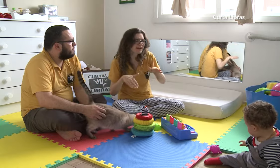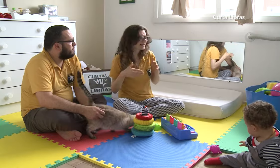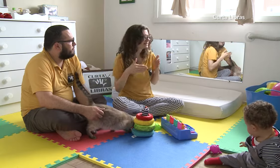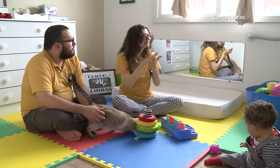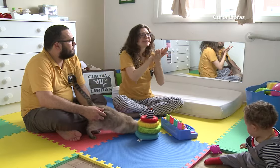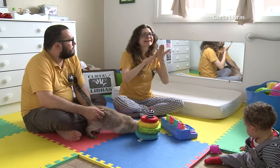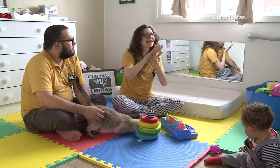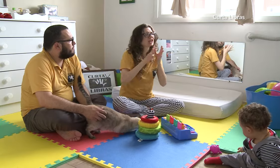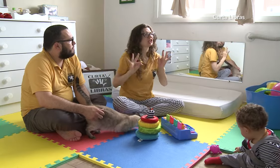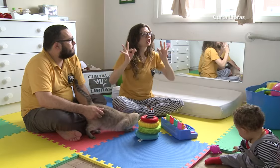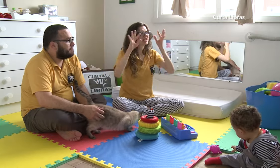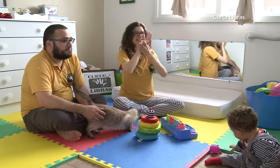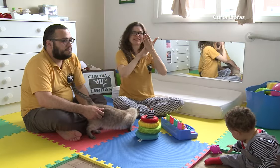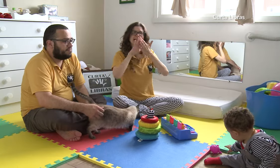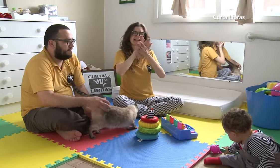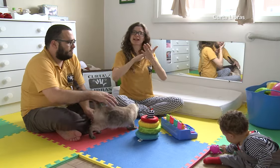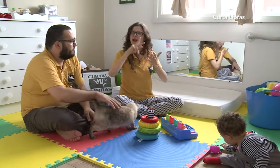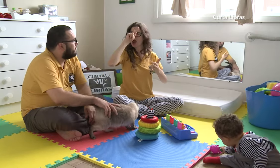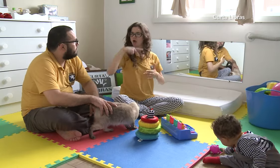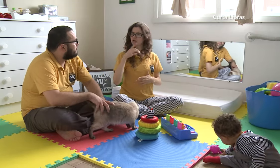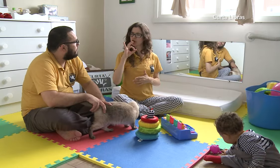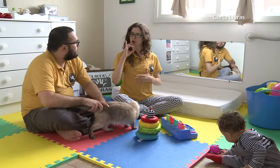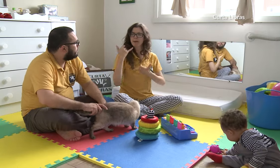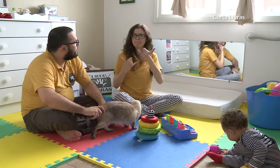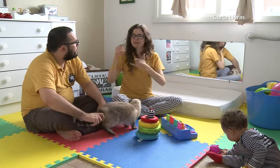e brincar também com todos os brinquedos que ela quiser.